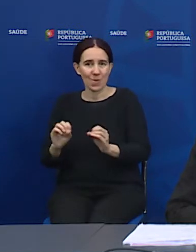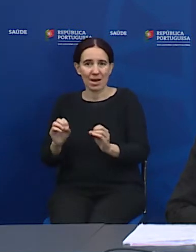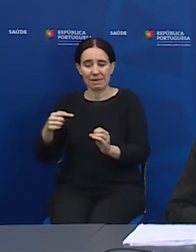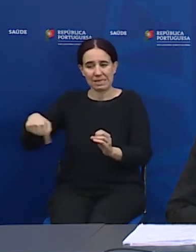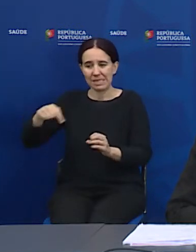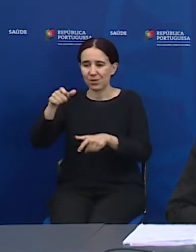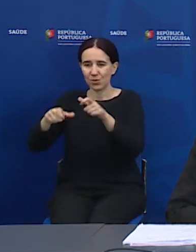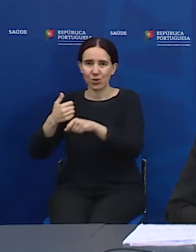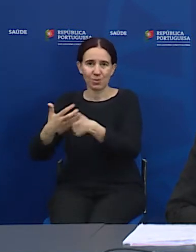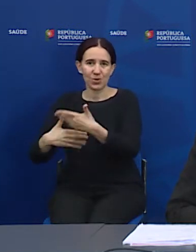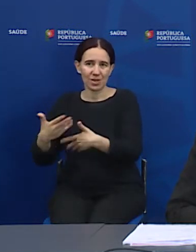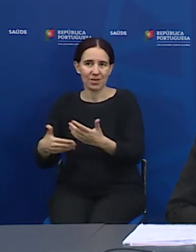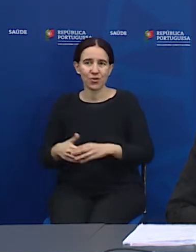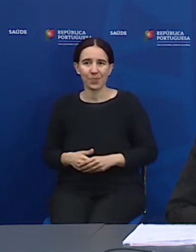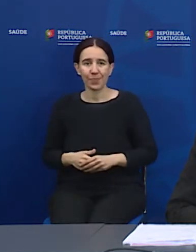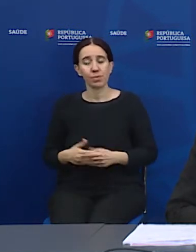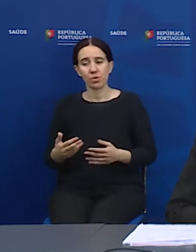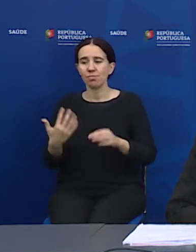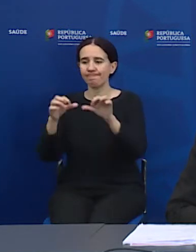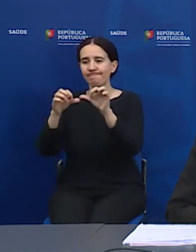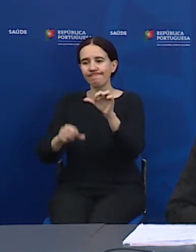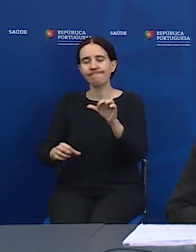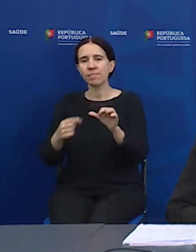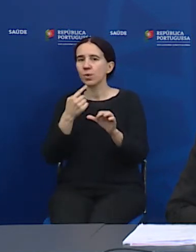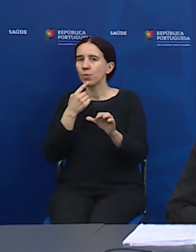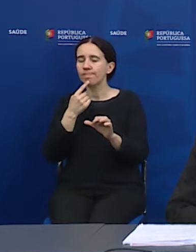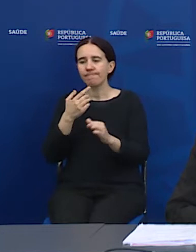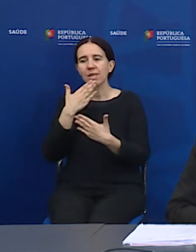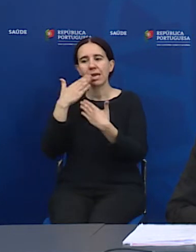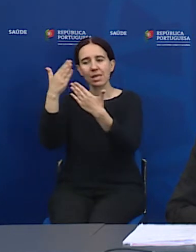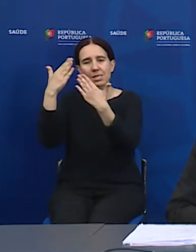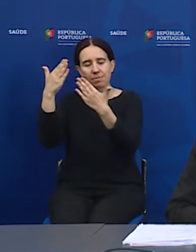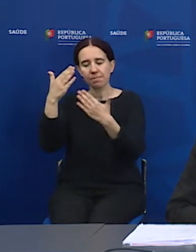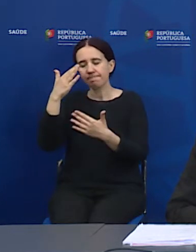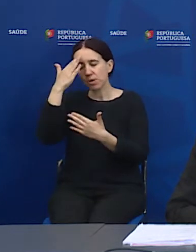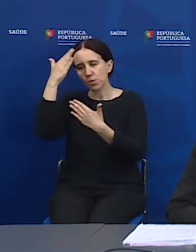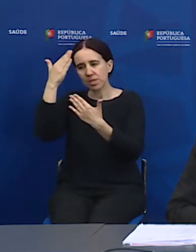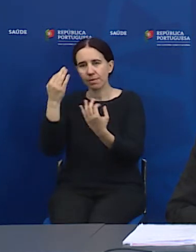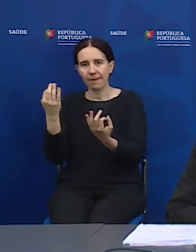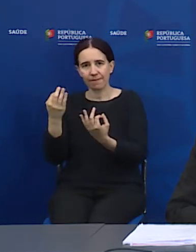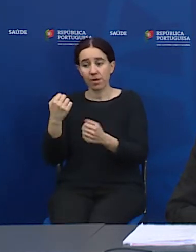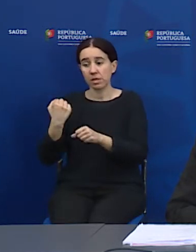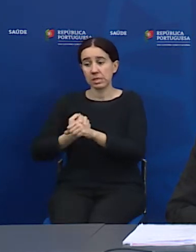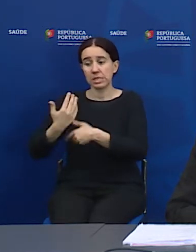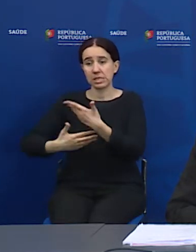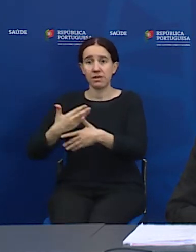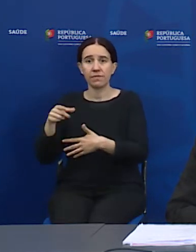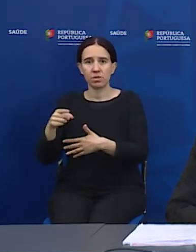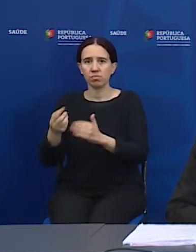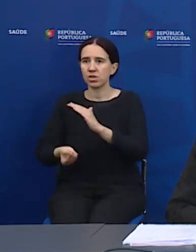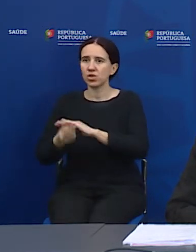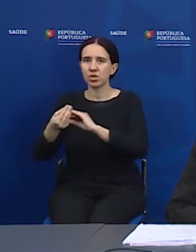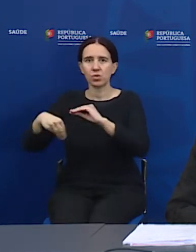destes deste operacionais não tem que uma palavra muito grande de agradecimento de reconhecimento por um serviço e